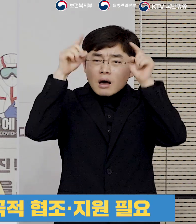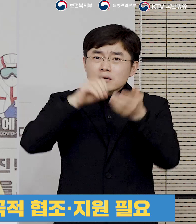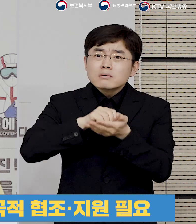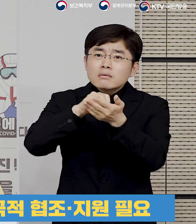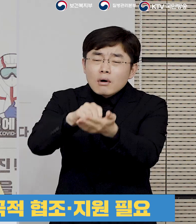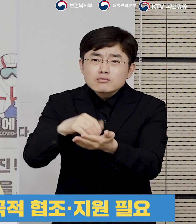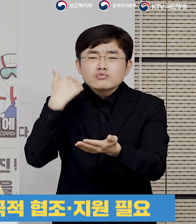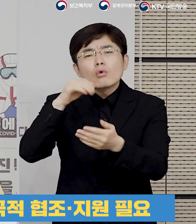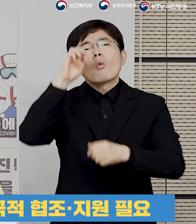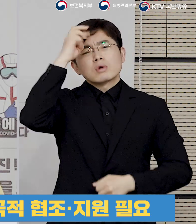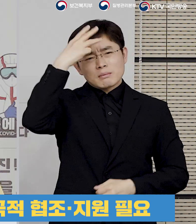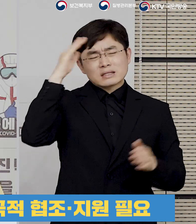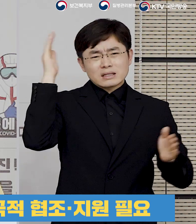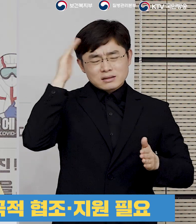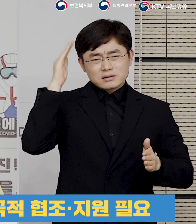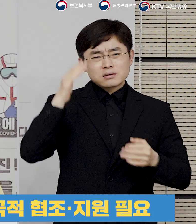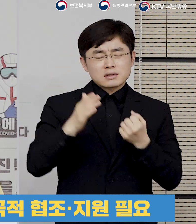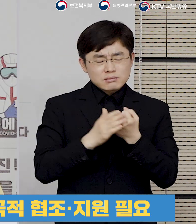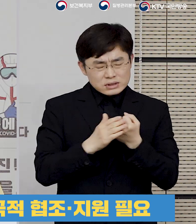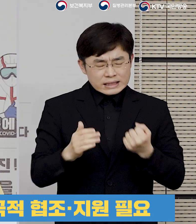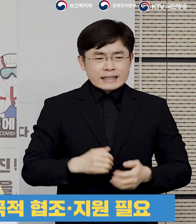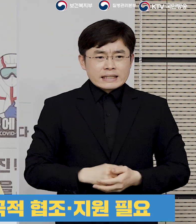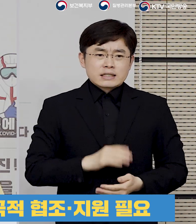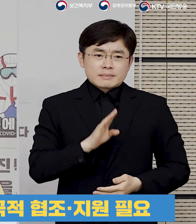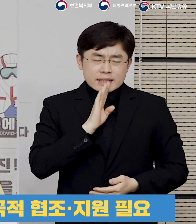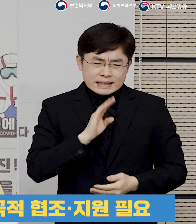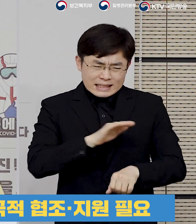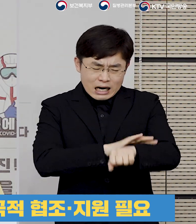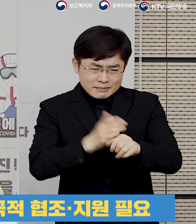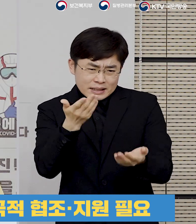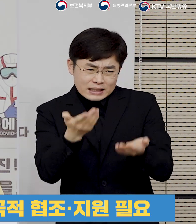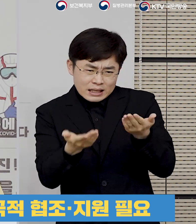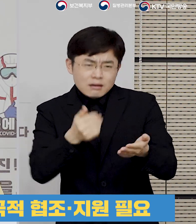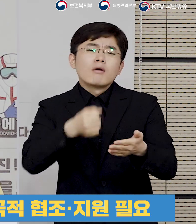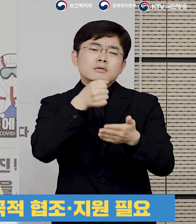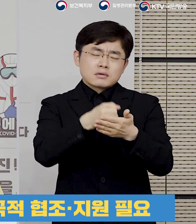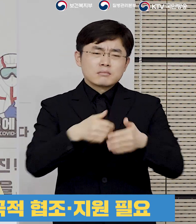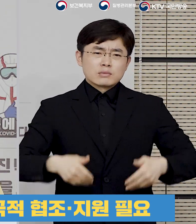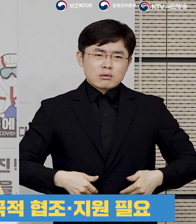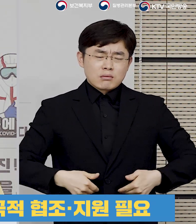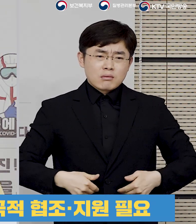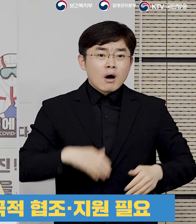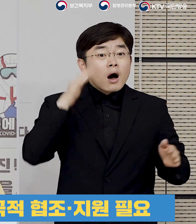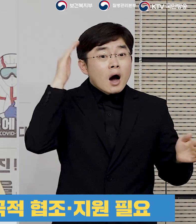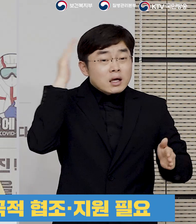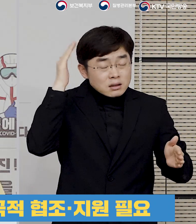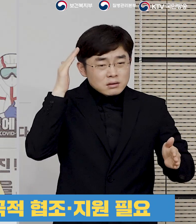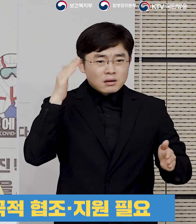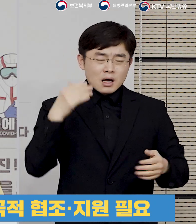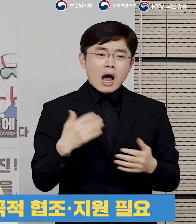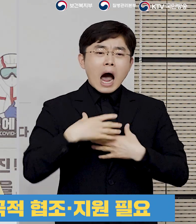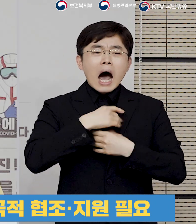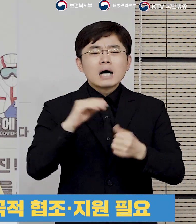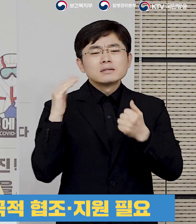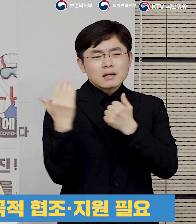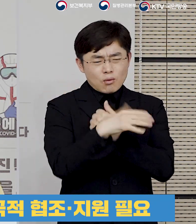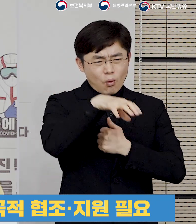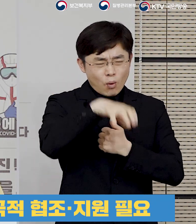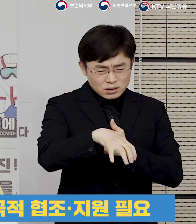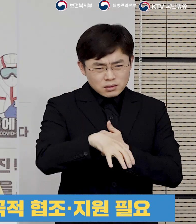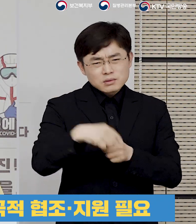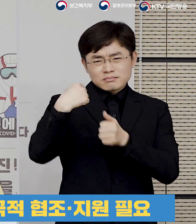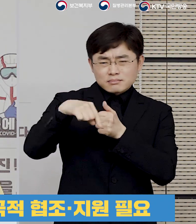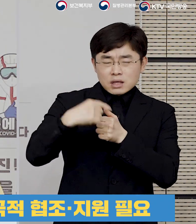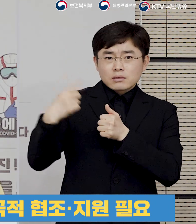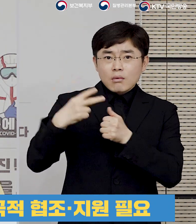특히 대입을 준비하고 있는 고3 학생들의 상황을 고려하여 신중한 판단이 필요합니다. 학생들이 안전한